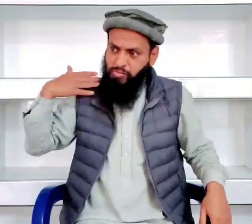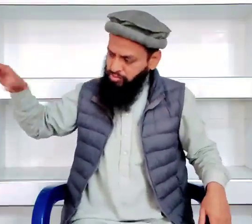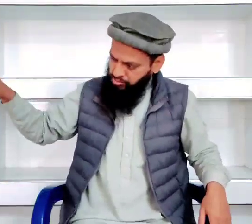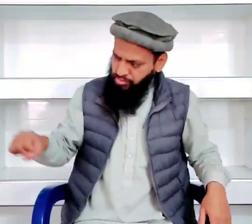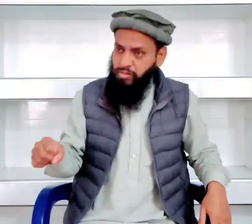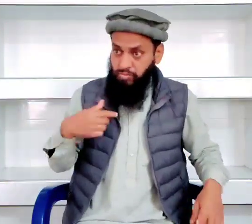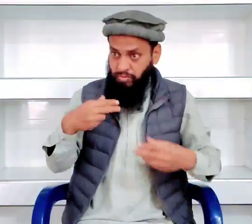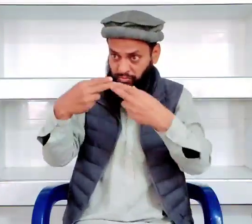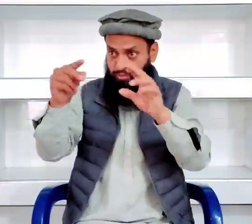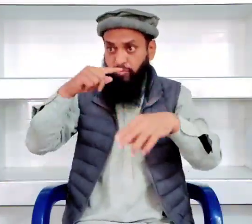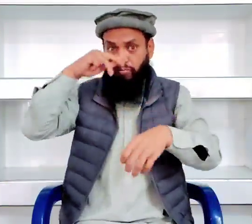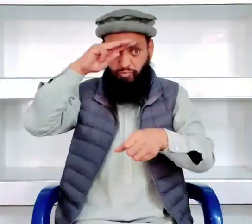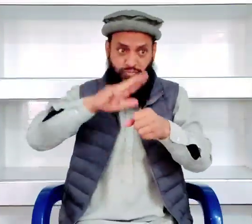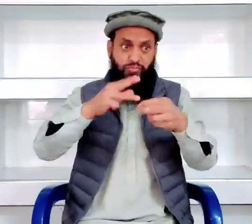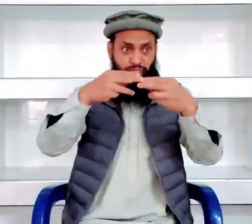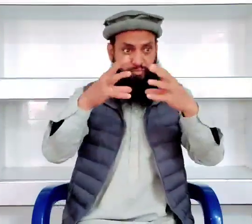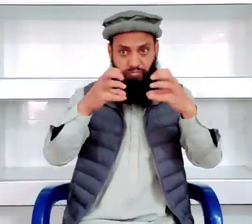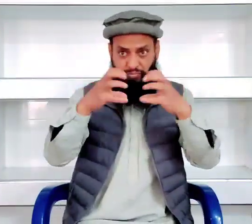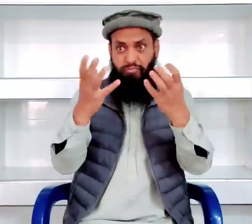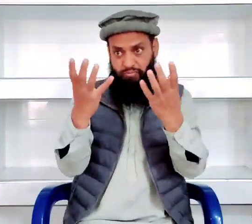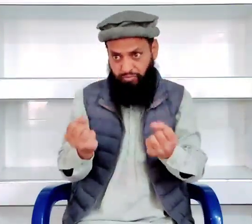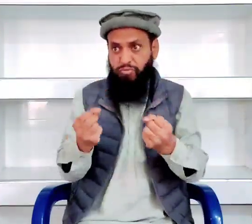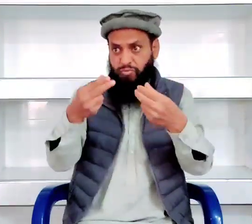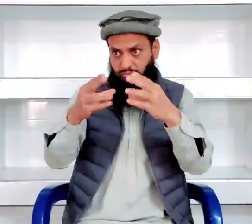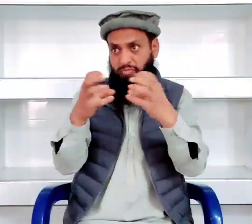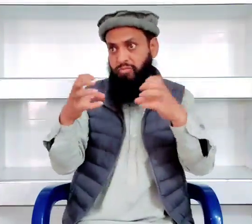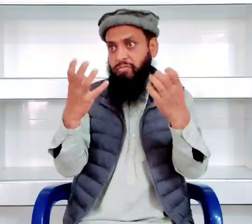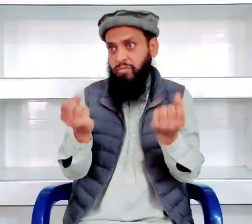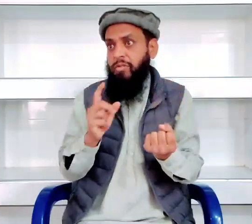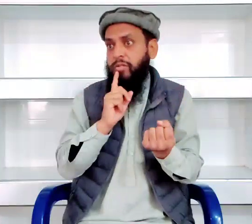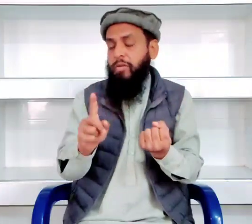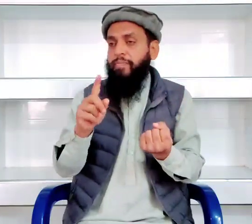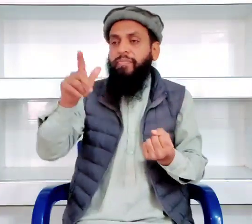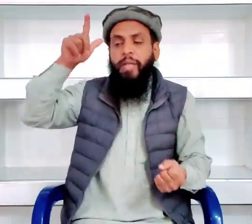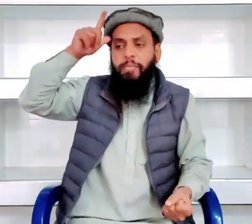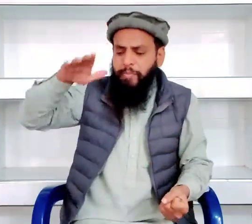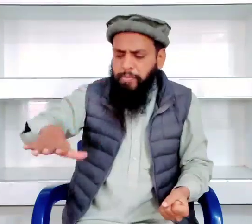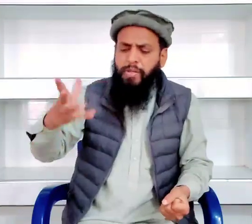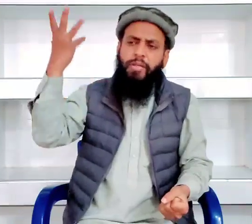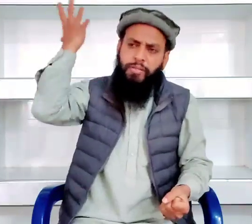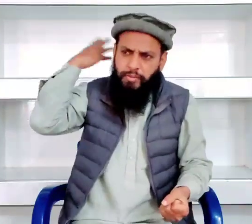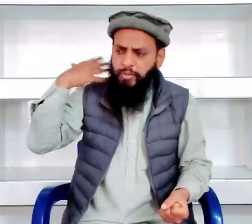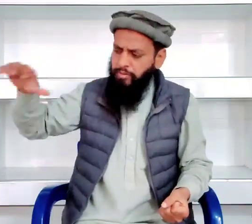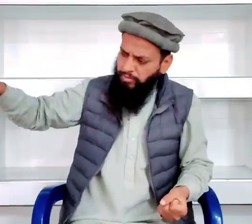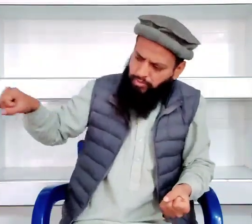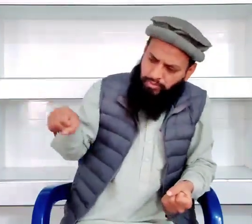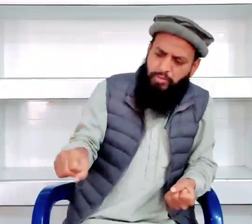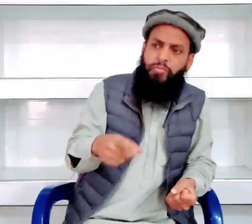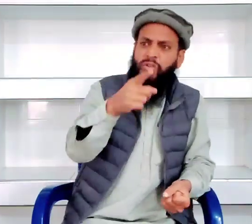ਅਬੂ ਦਾਊਦ ਮੁਅੱਤਾ ਦਾਰ ਕੁਤਨੀ ਔਰ ਦੀਗਰ ਹਦੀਸ ਦੀਆਂ ਕਿਤਾਬਾਂ ਅੰਦਰ ਲਫ਼ਜ਼ ਮੌਜੂਦ ਨੇ ਕਿ ਅੰਨ ਨਬੀਆ ਸੱਲੱਲਾਹੁ ਅਲੈਹਿ ਵਸੱਲਮ ਹਾਨ ਬੈ ਲਹਮੇ